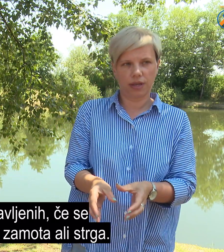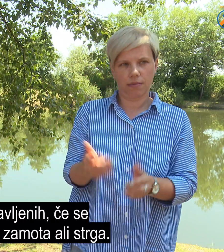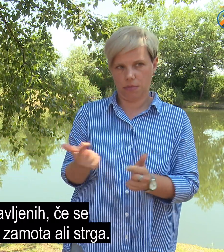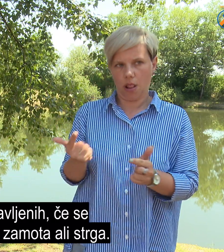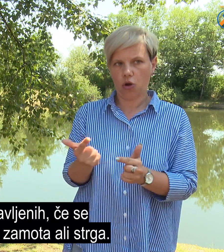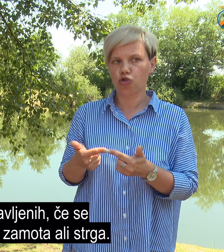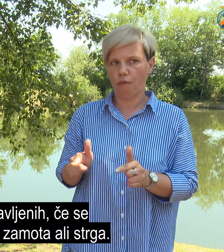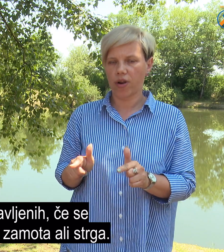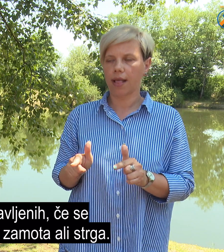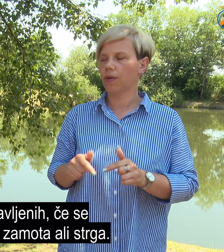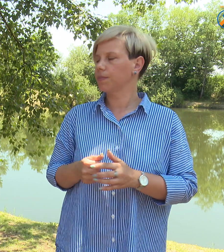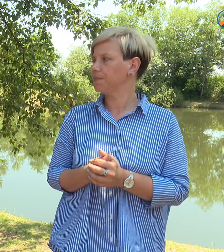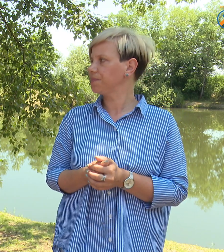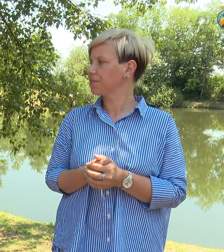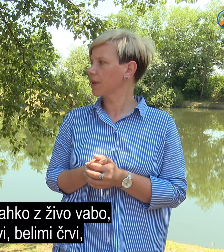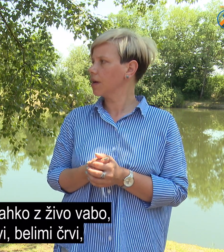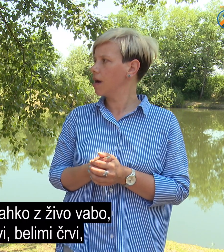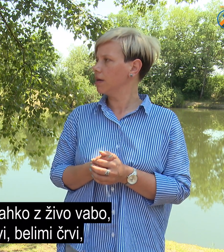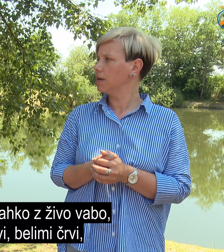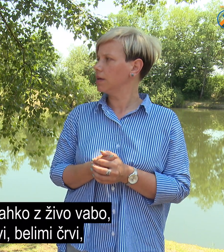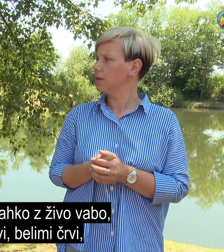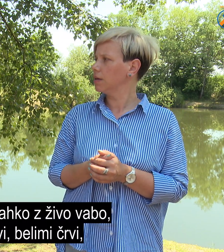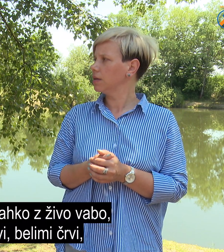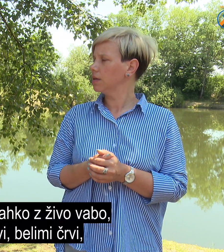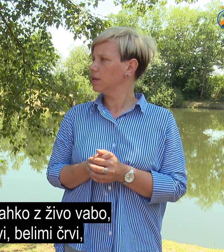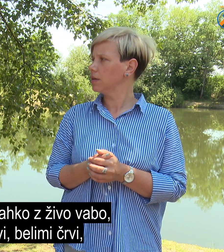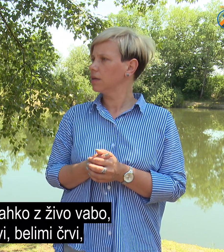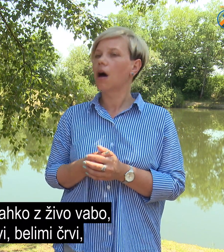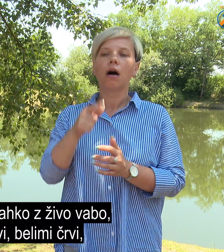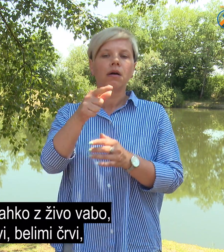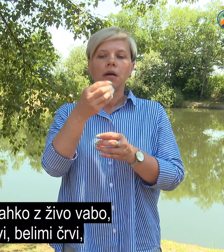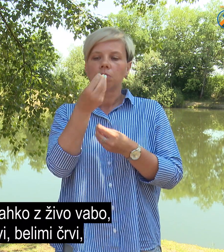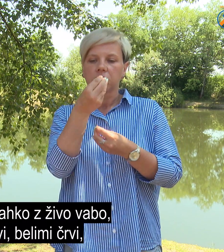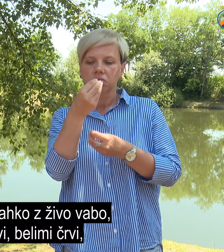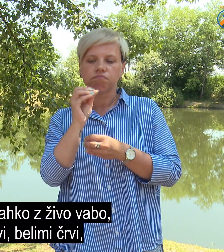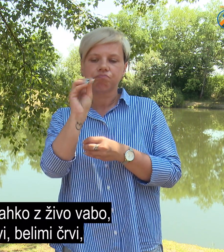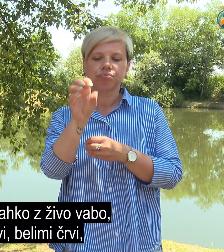isti povedal. Ovisa ako, na sokormu živo, črvi, beli črvi,